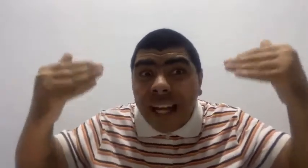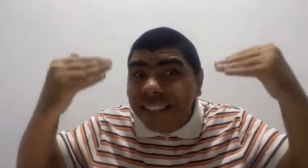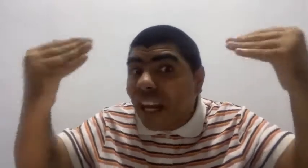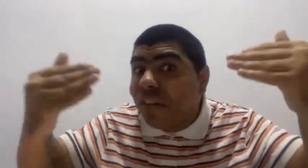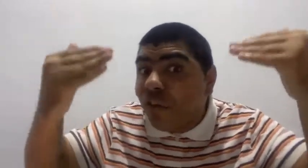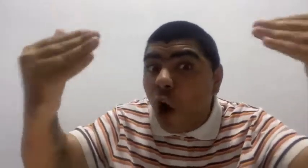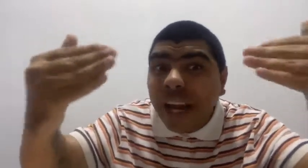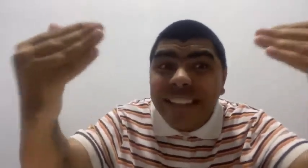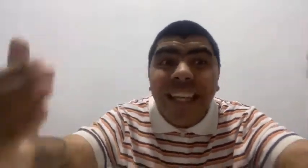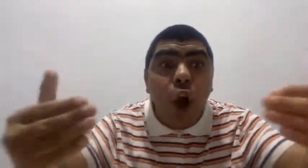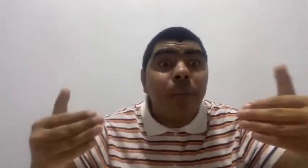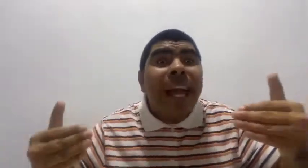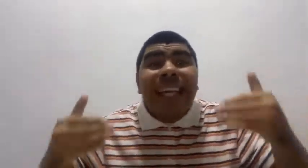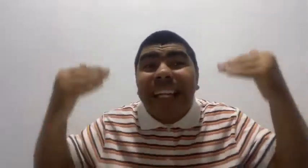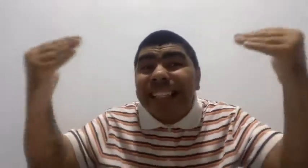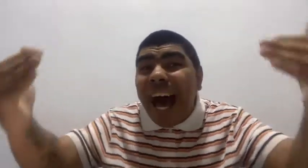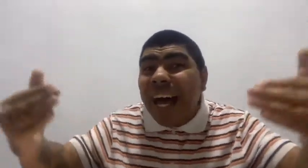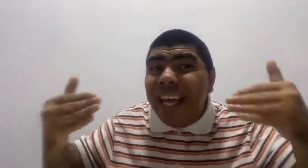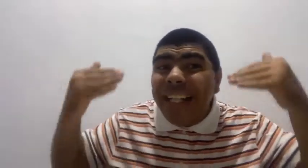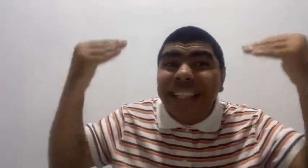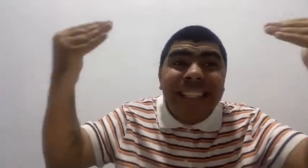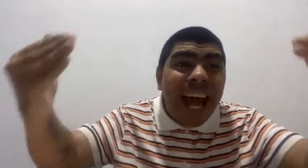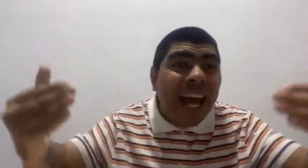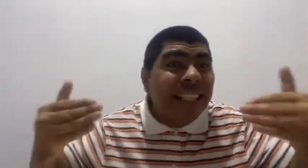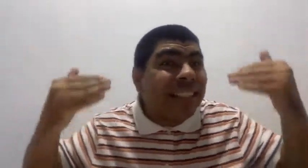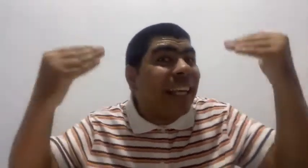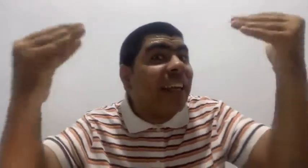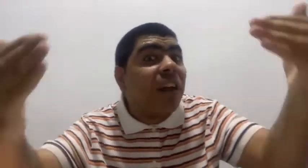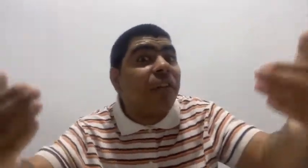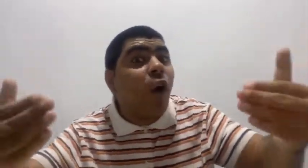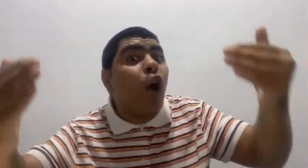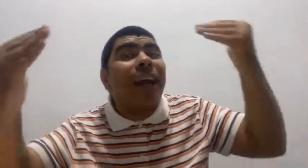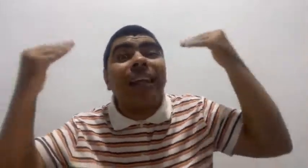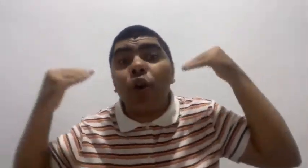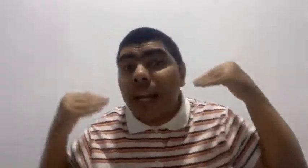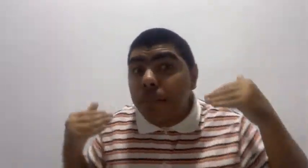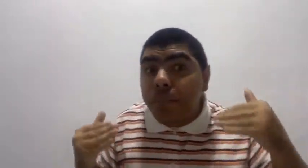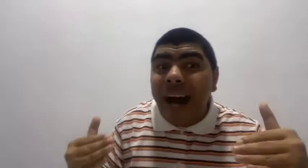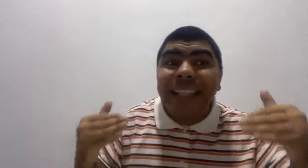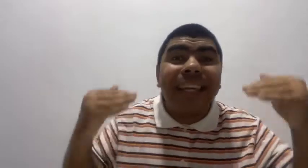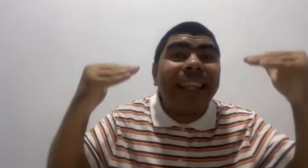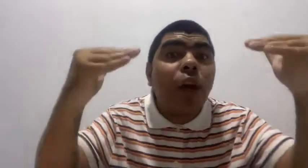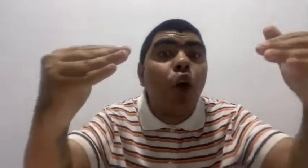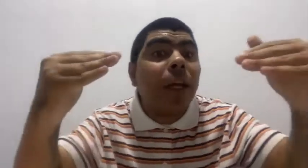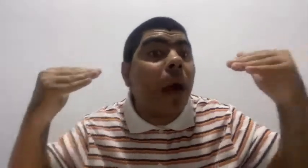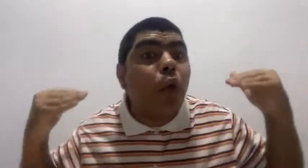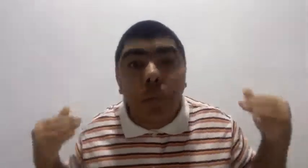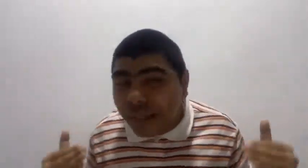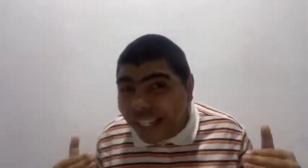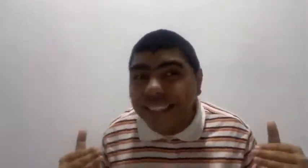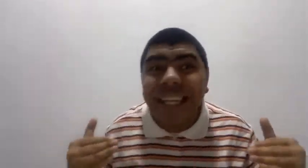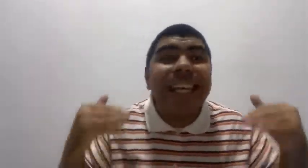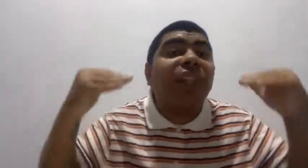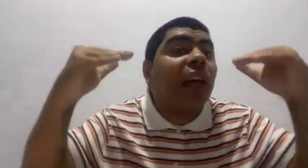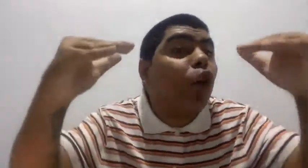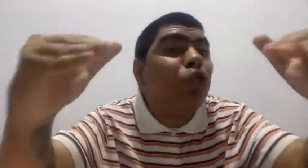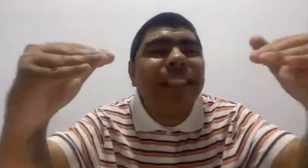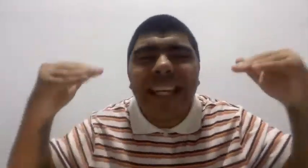de un constante enfoque en Dios. Que nada ni nadie te desenfoque de lo que el Padre dijo que iba a cumplir en ti, hacia dónde te